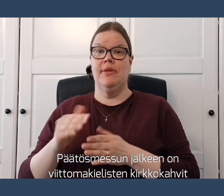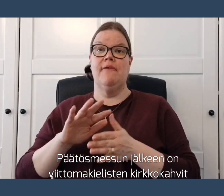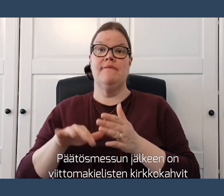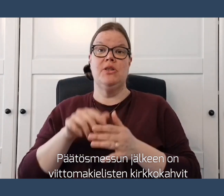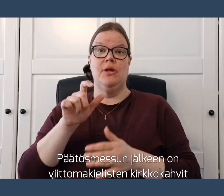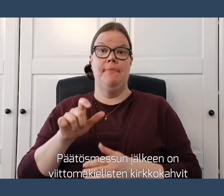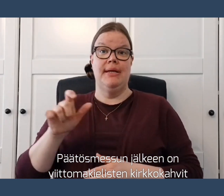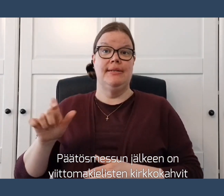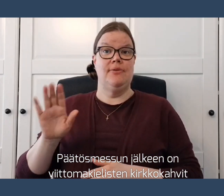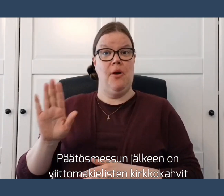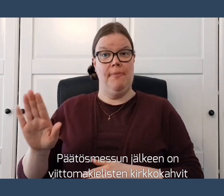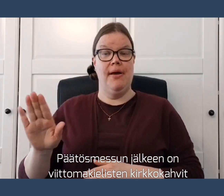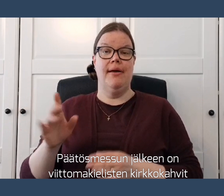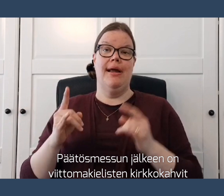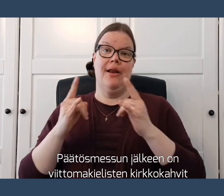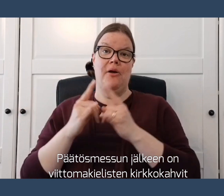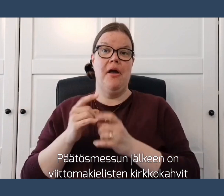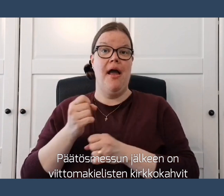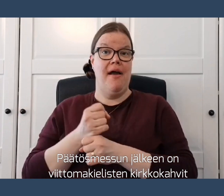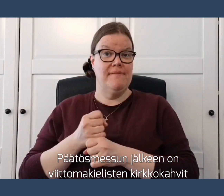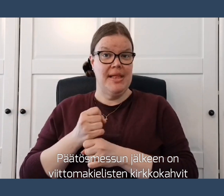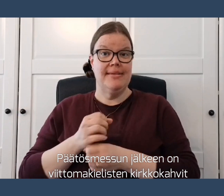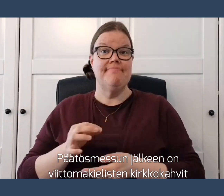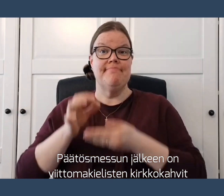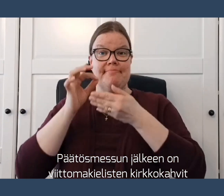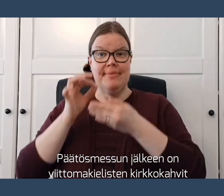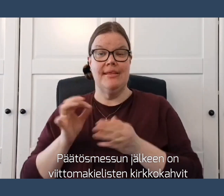Päätösmessun jälkeen on viittomakielisten kirkkokahvit